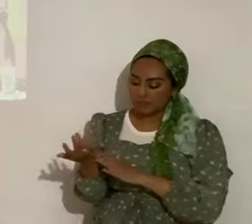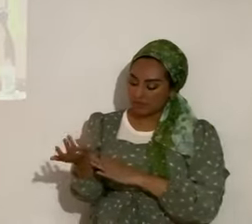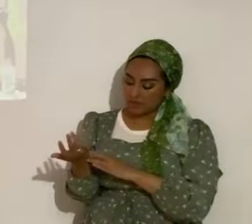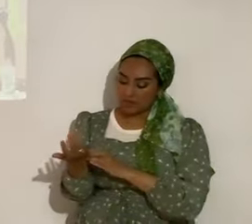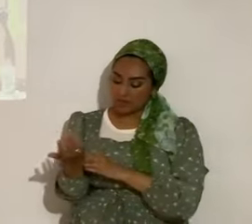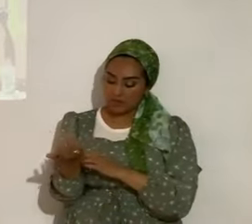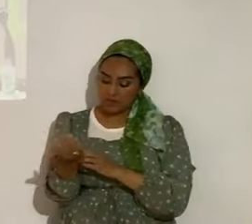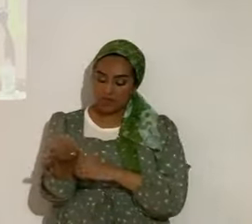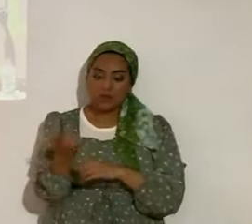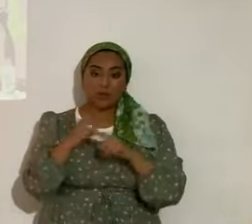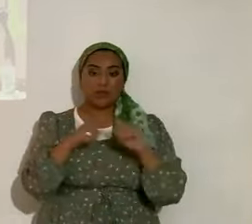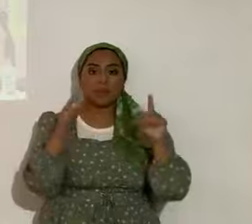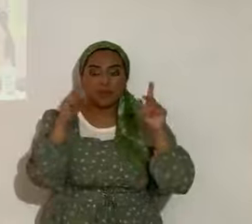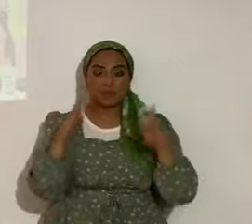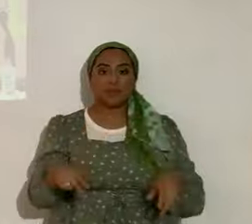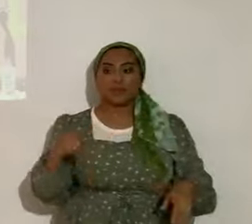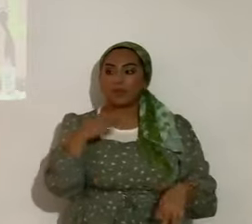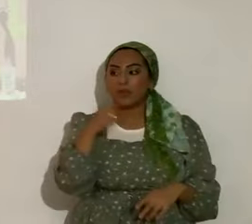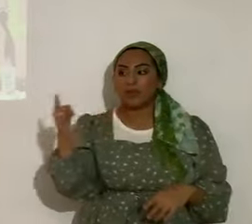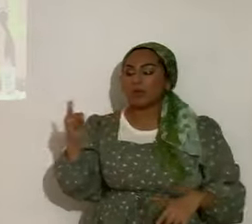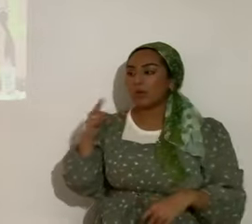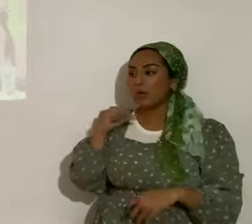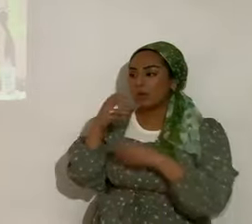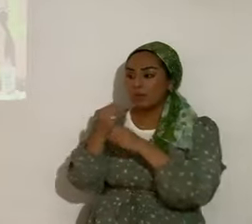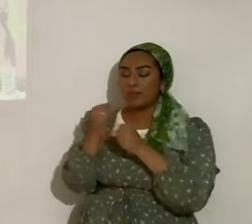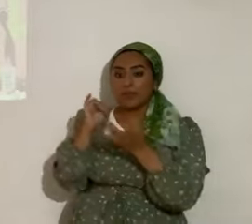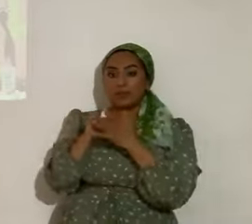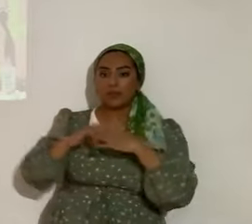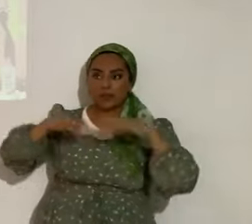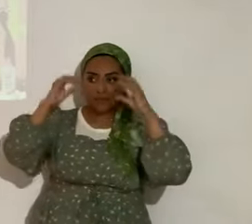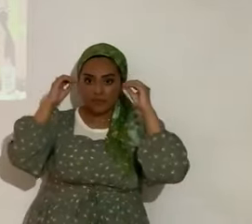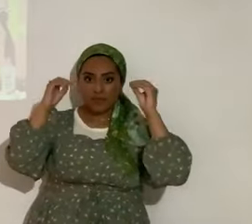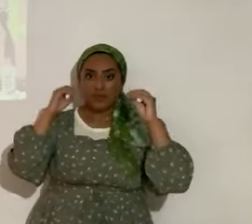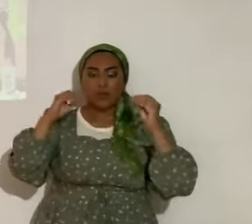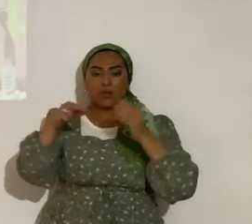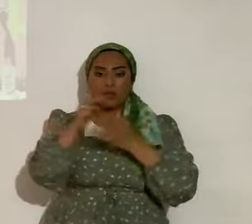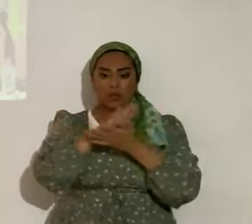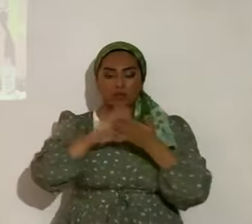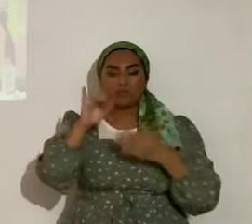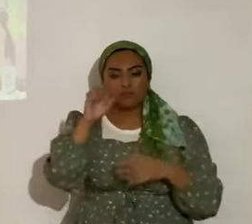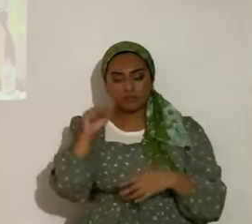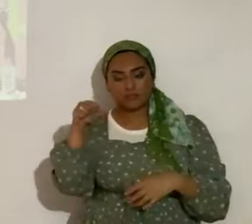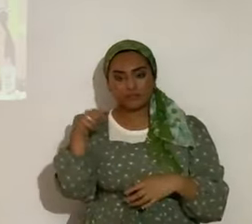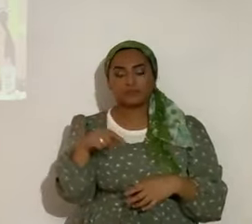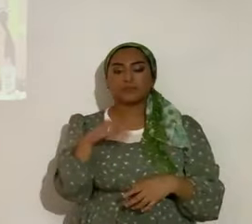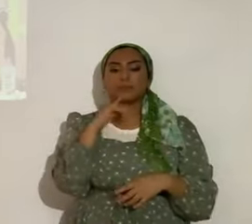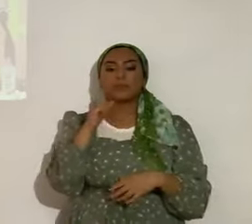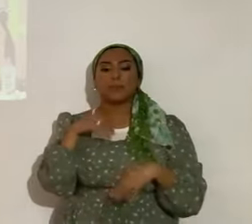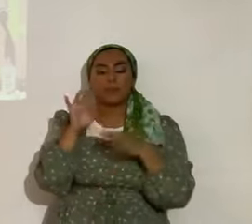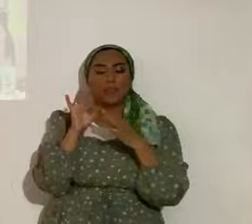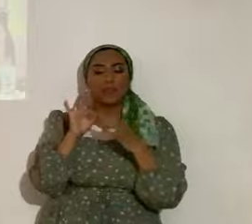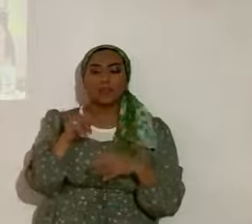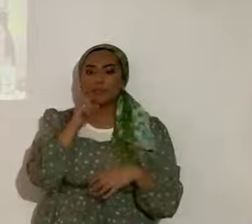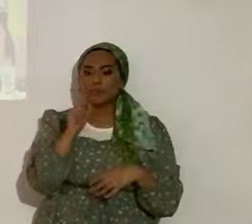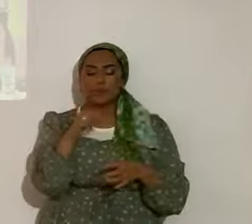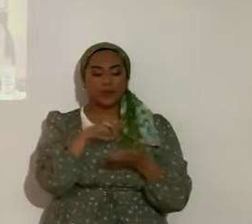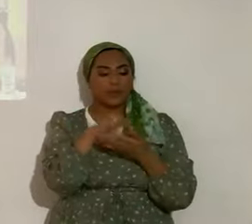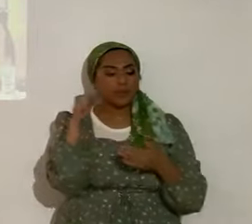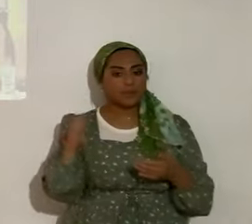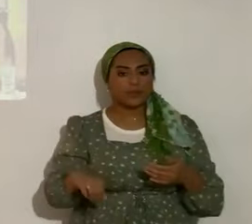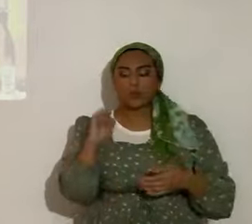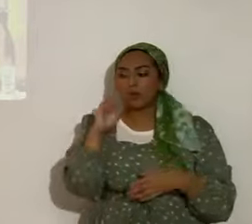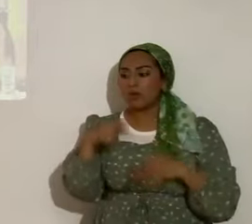Pero las personas que tomamos esto, es una enseñanza divina, sí lo es. Es perfecto, no necesita quitarse ni